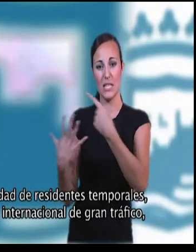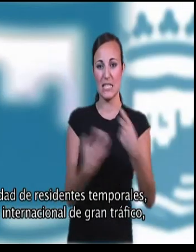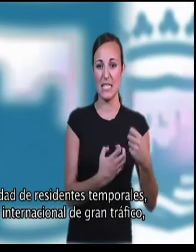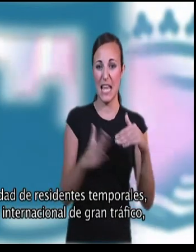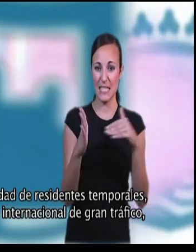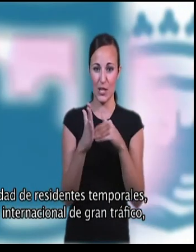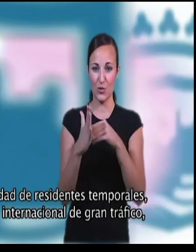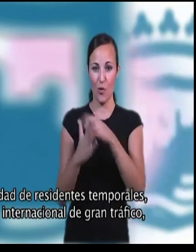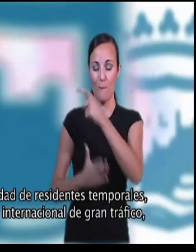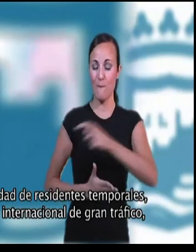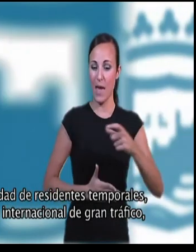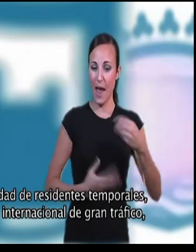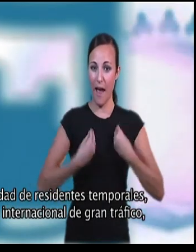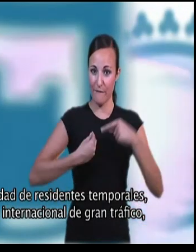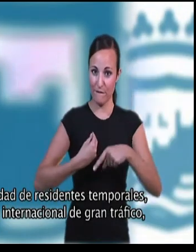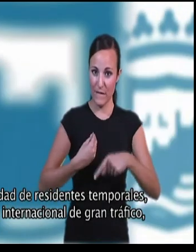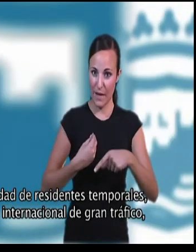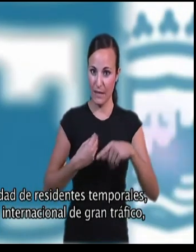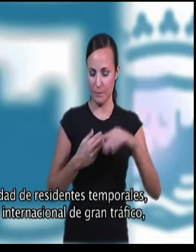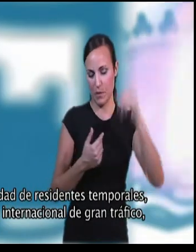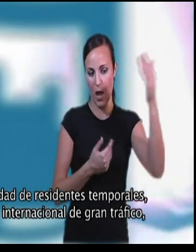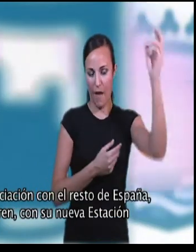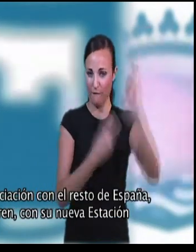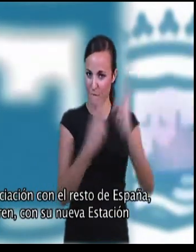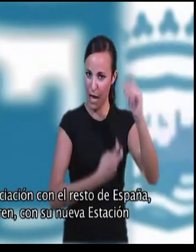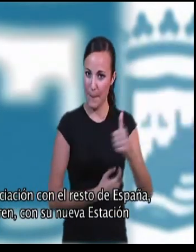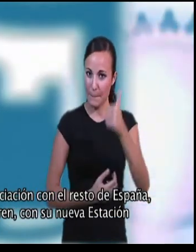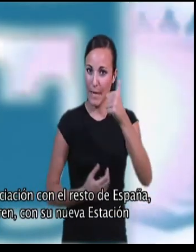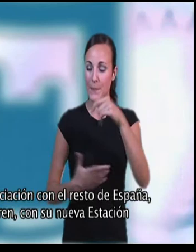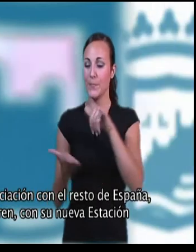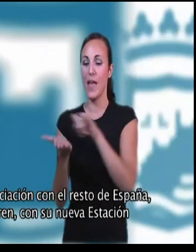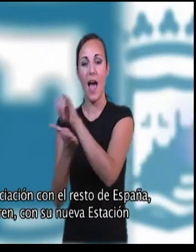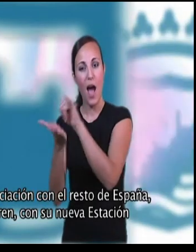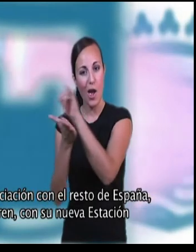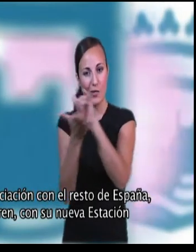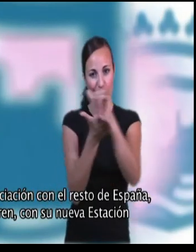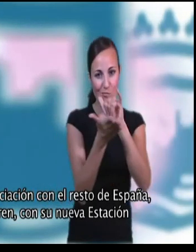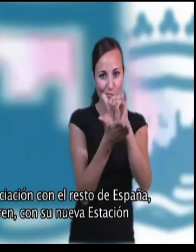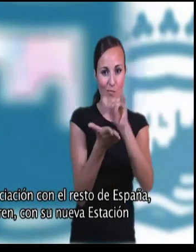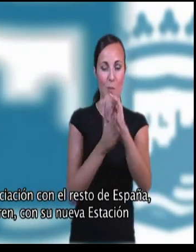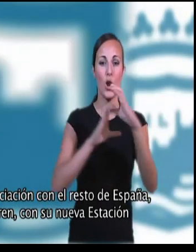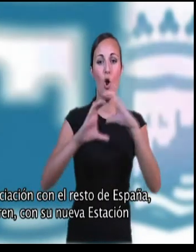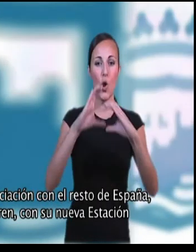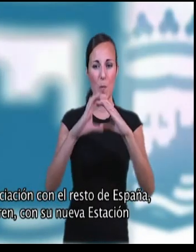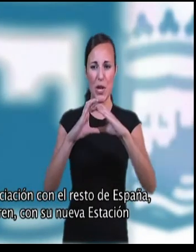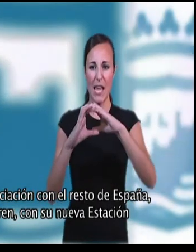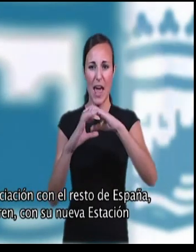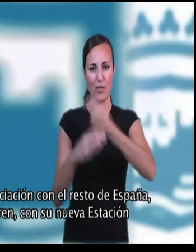residentes temporales, un aeropuerto internacional de gran tráfico y una buena comunicación con el resto de España tanto por tren, con su